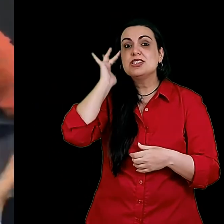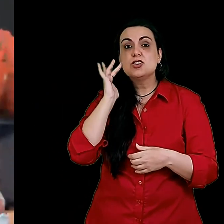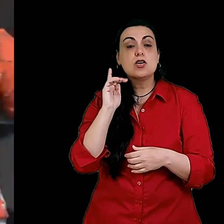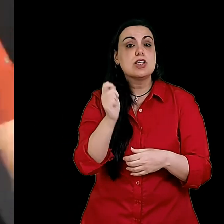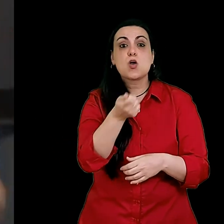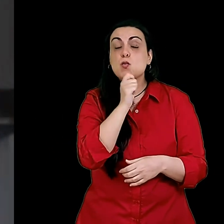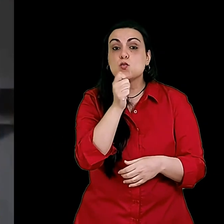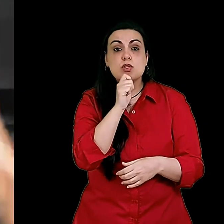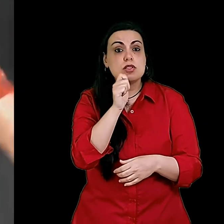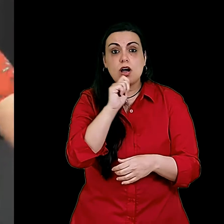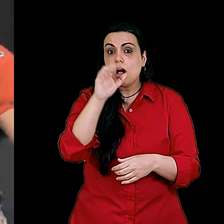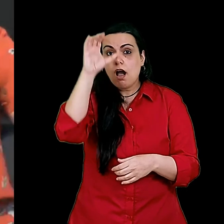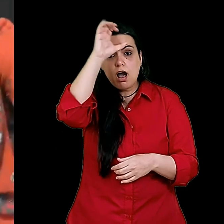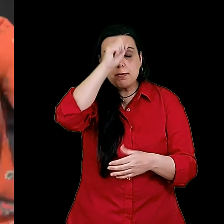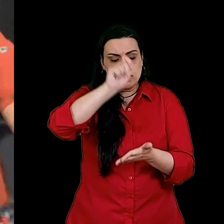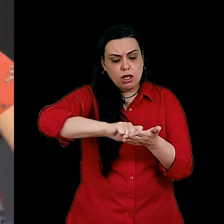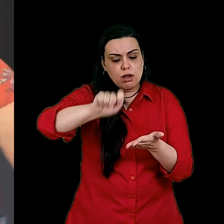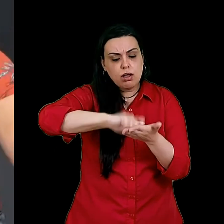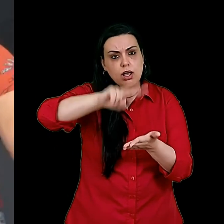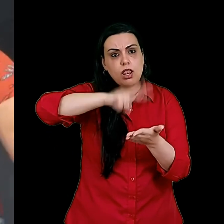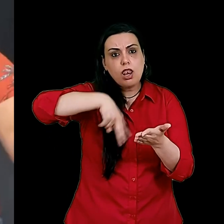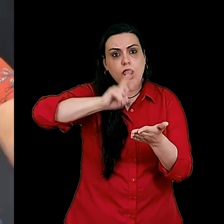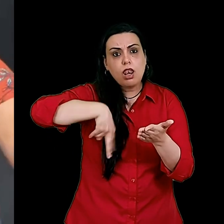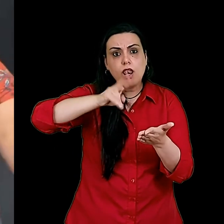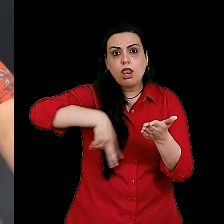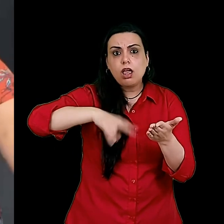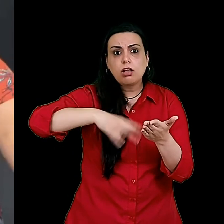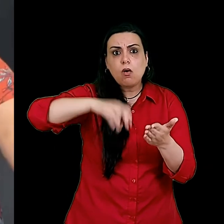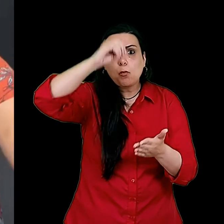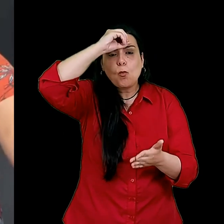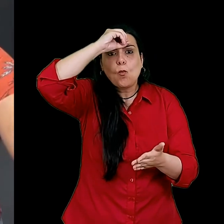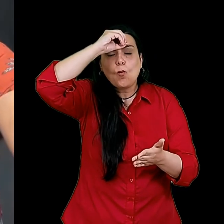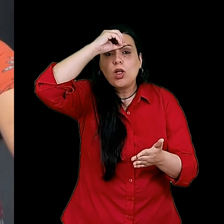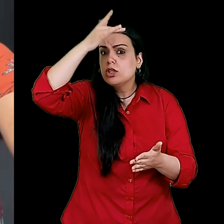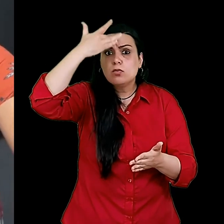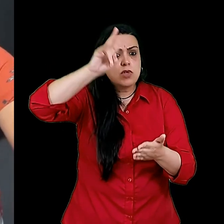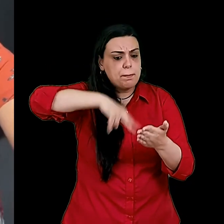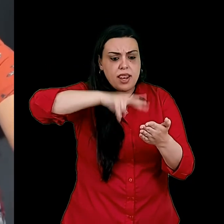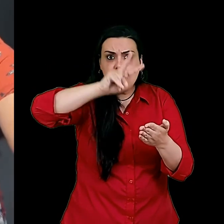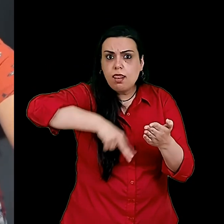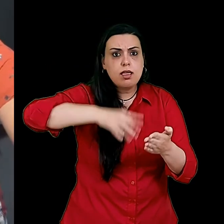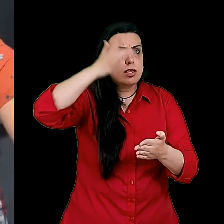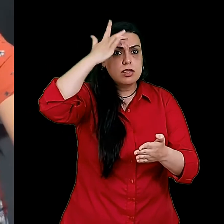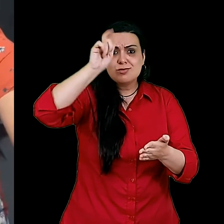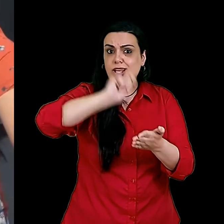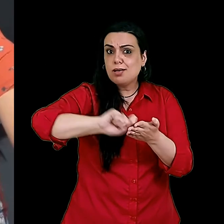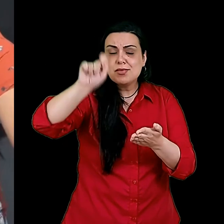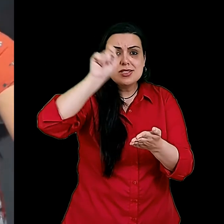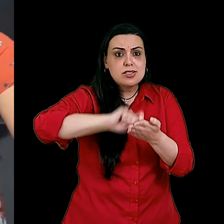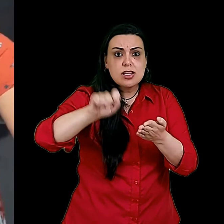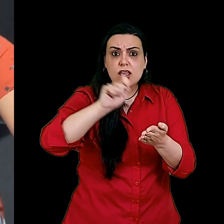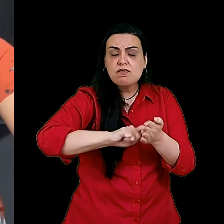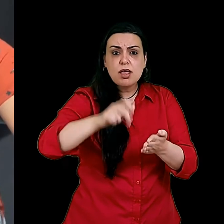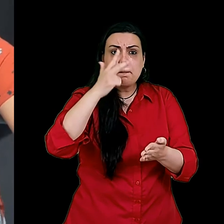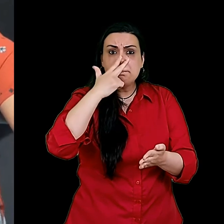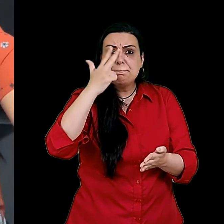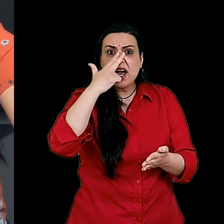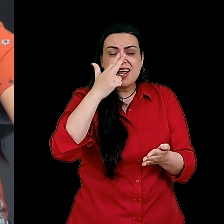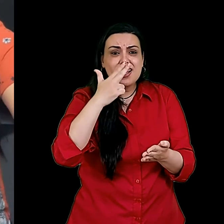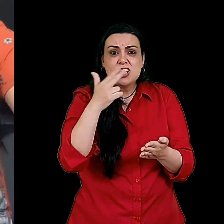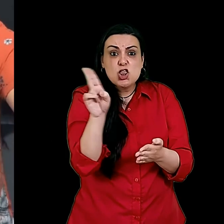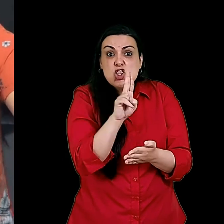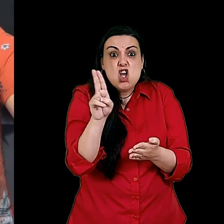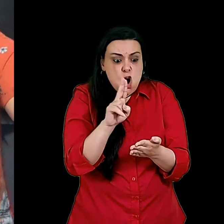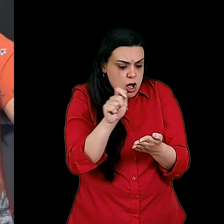Eu quero louvar a Deus pelas pessoas que não foram alfabetizadas. Não foram alfabetizadas, não sabem ler,